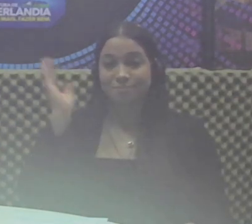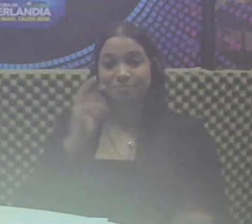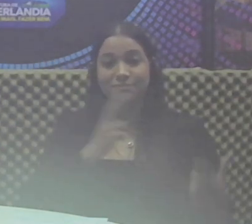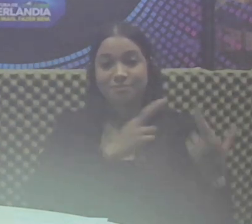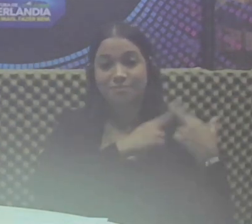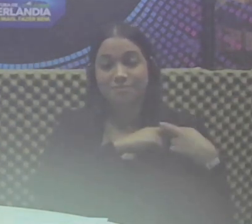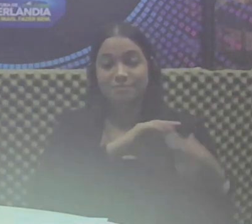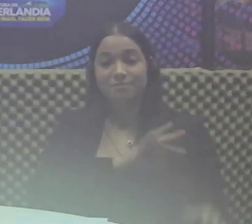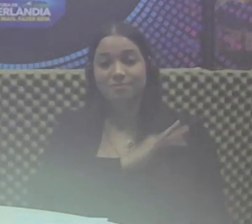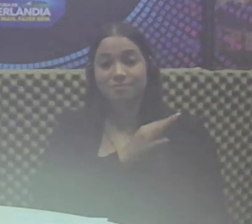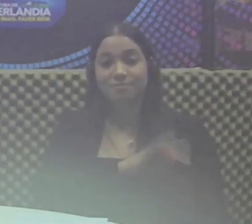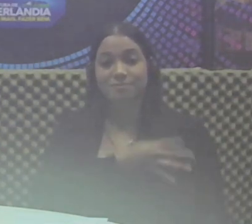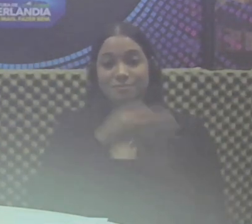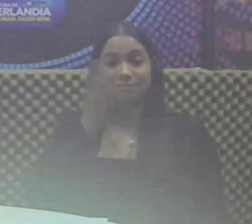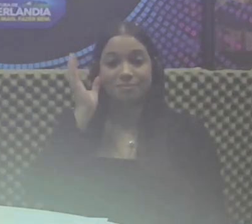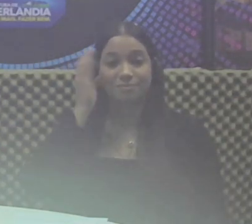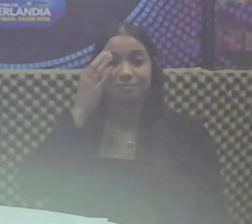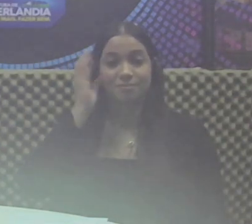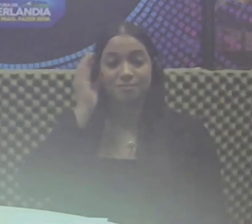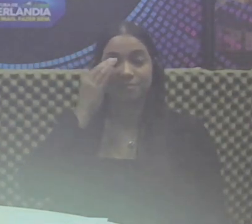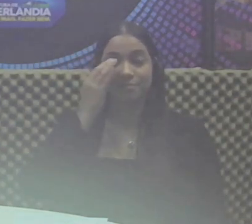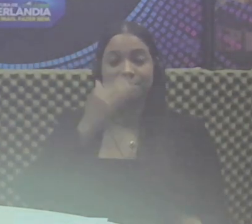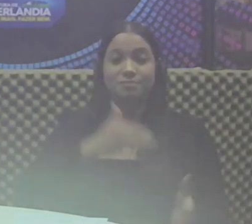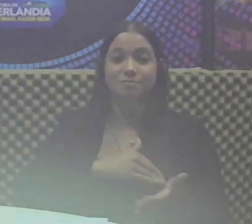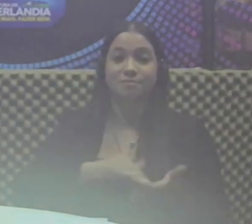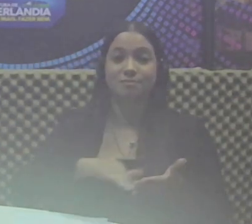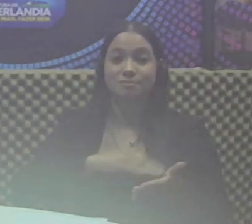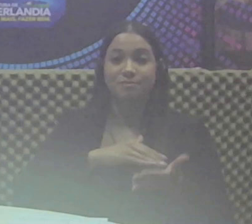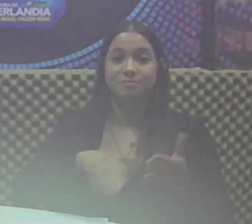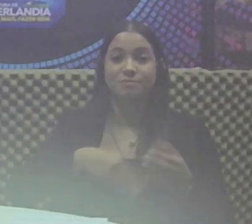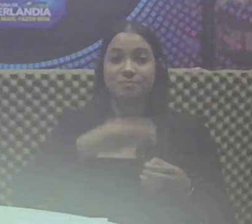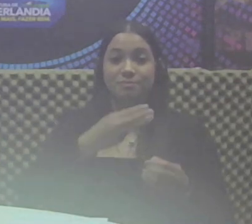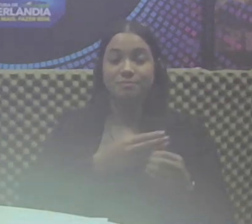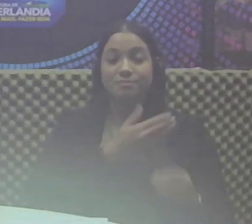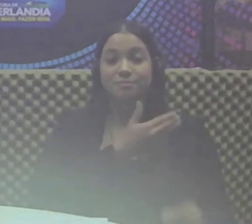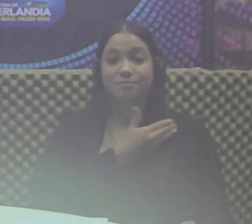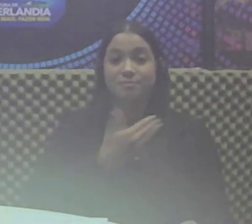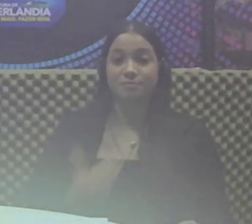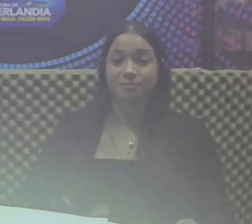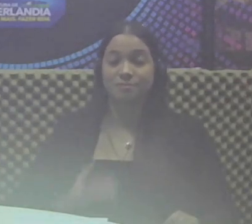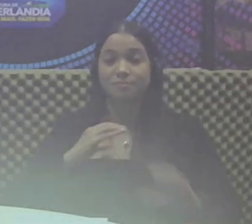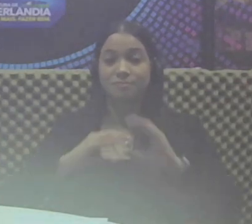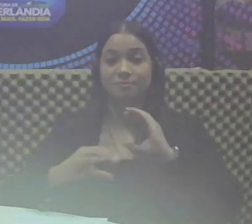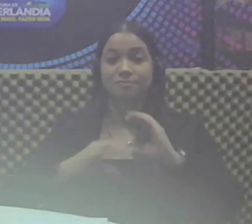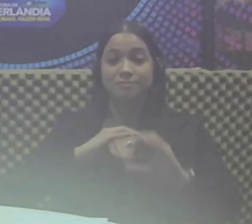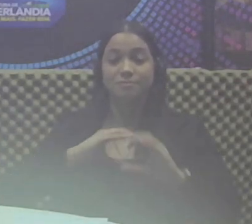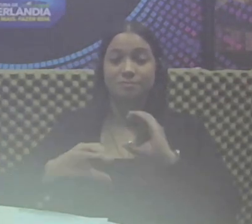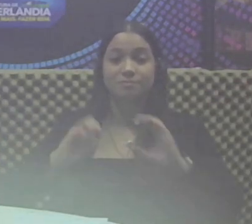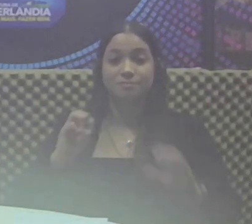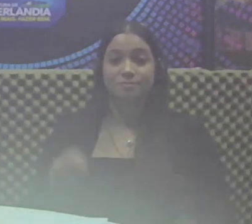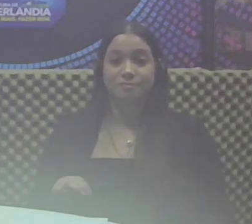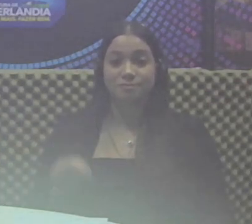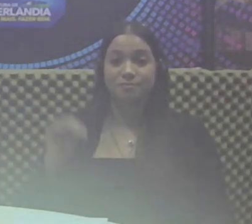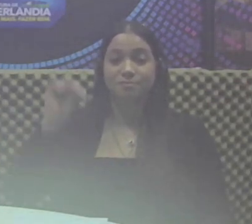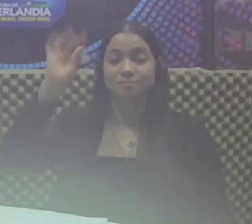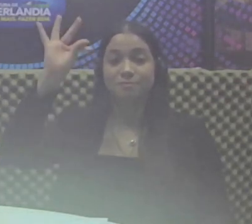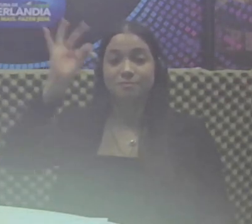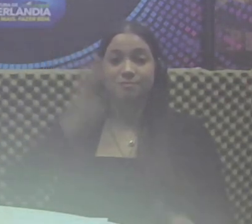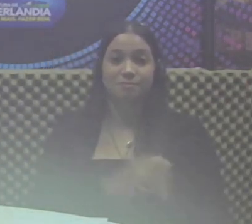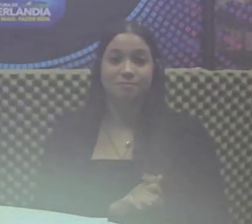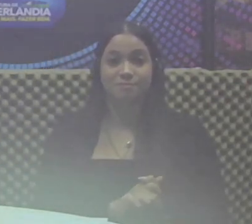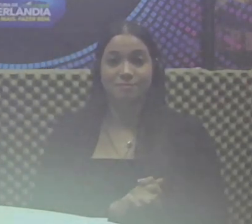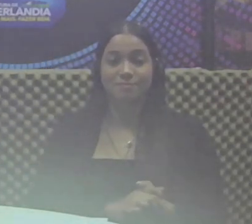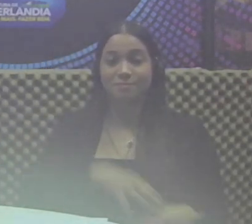Valentim responsável técnico Cristiano Silva secretário municipal de governo e comunicação Marco Túlio